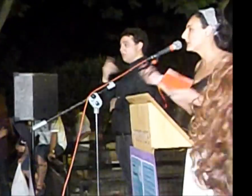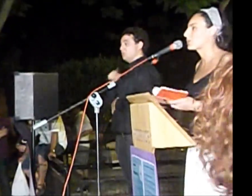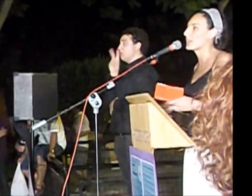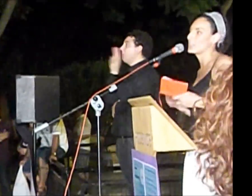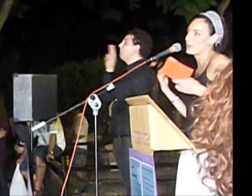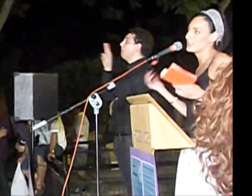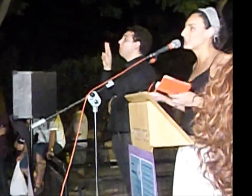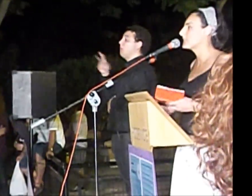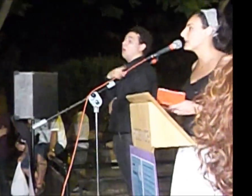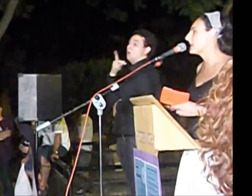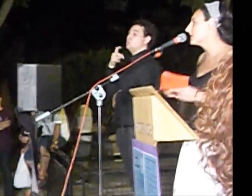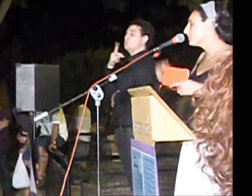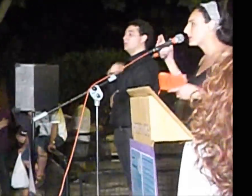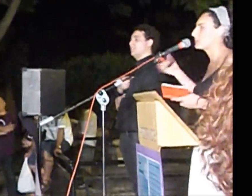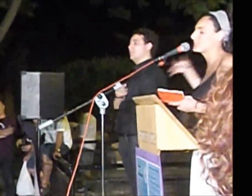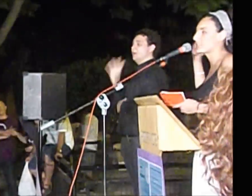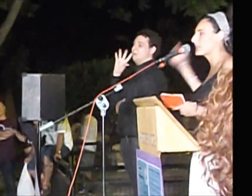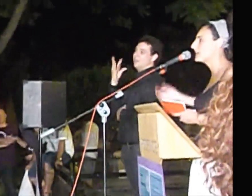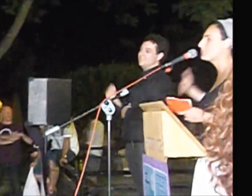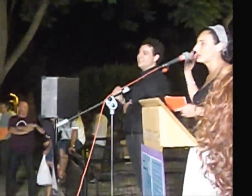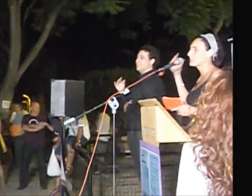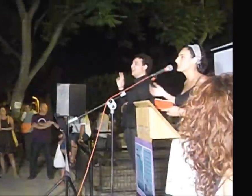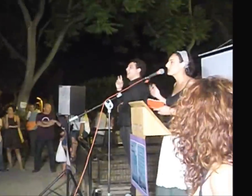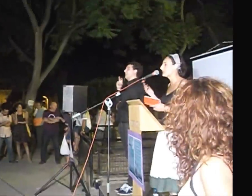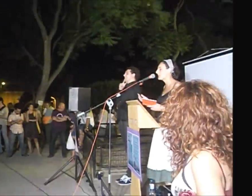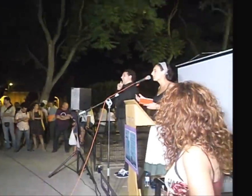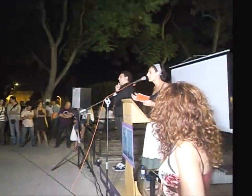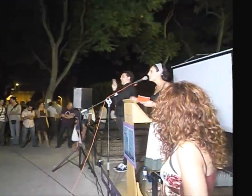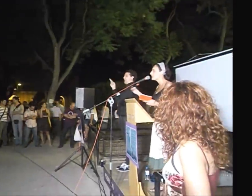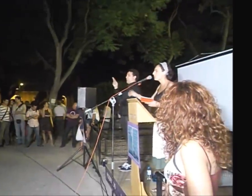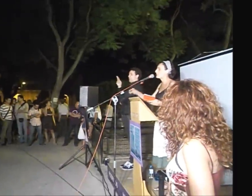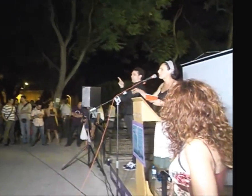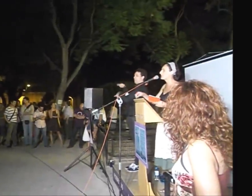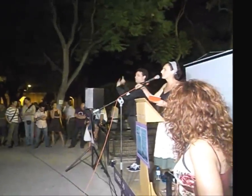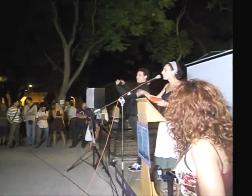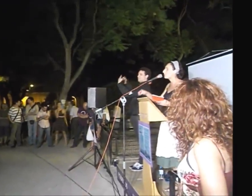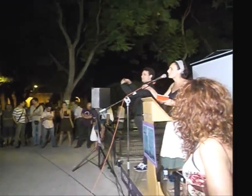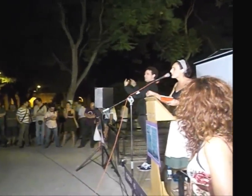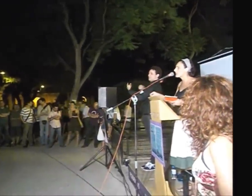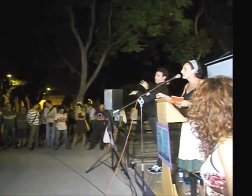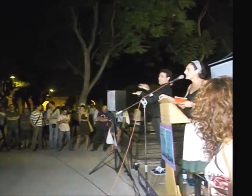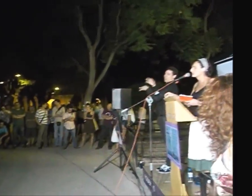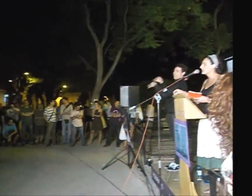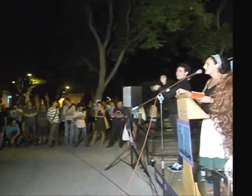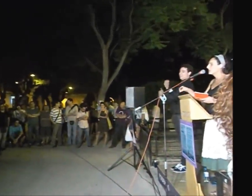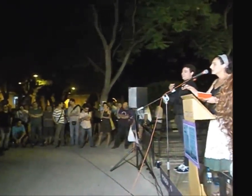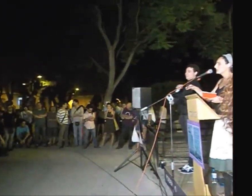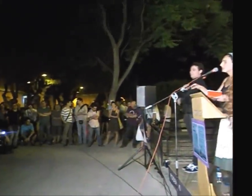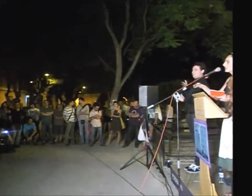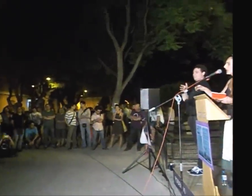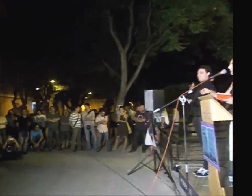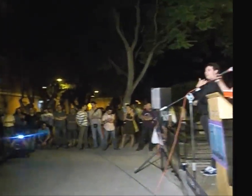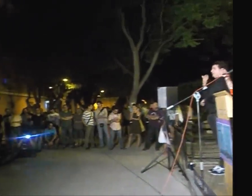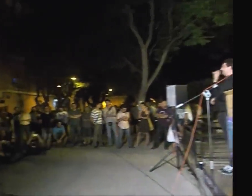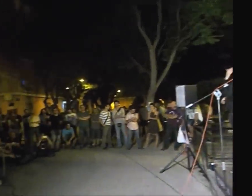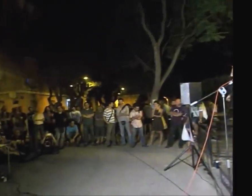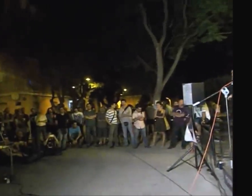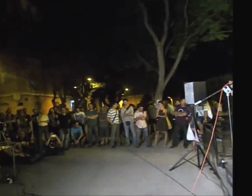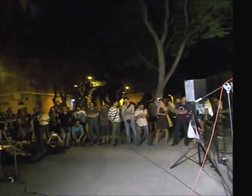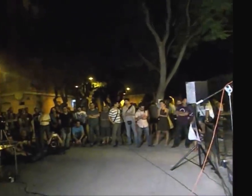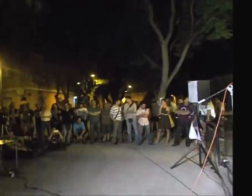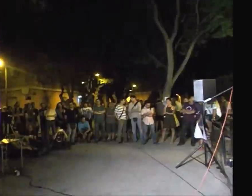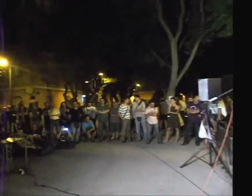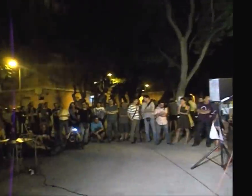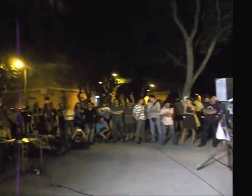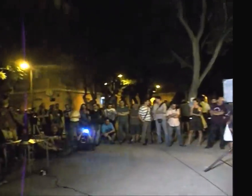nos hayamos acostumbrado al conflicto Israel-Palestina, bueno, pues está ahí, pasa, sigue pasando, no. Son personas que todos los días, aparte de sufrir